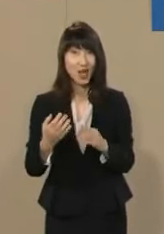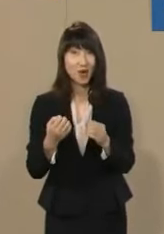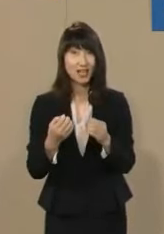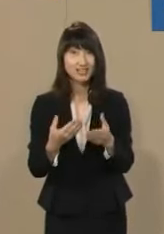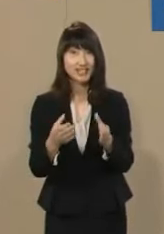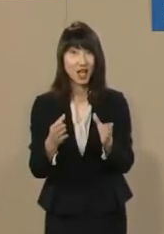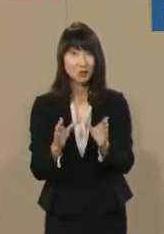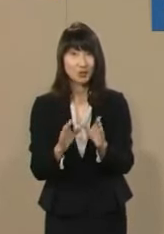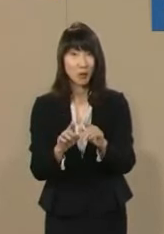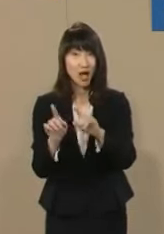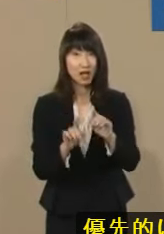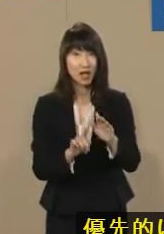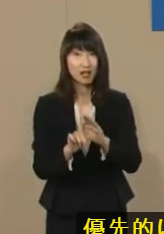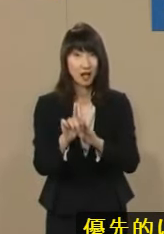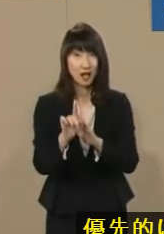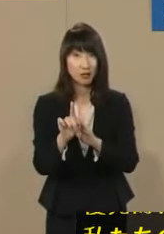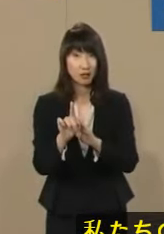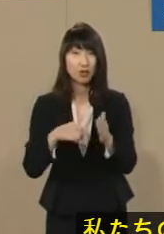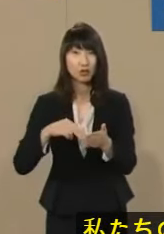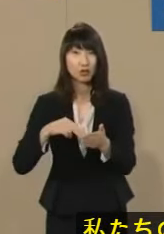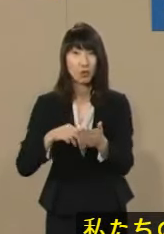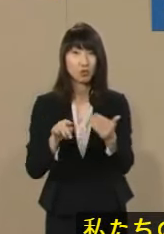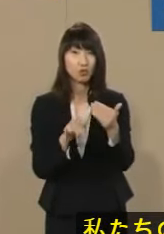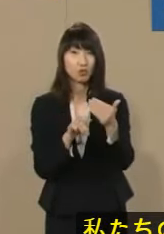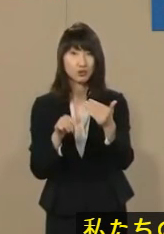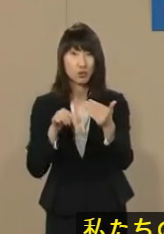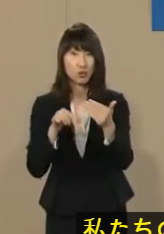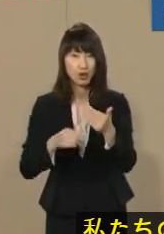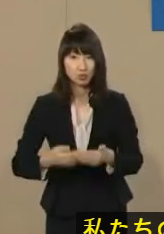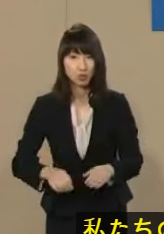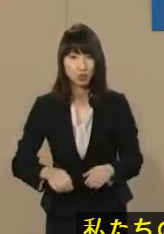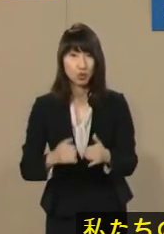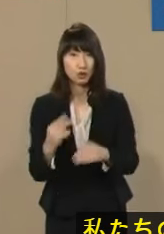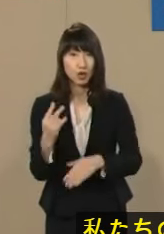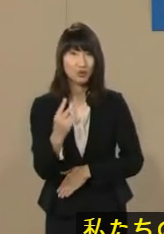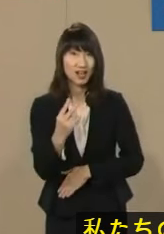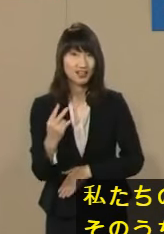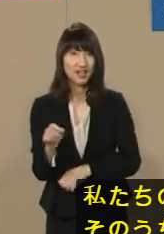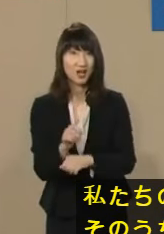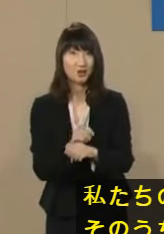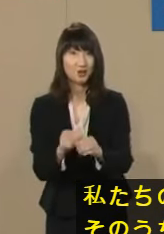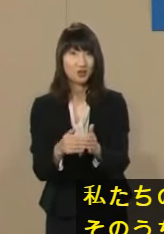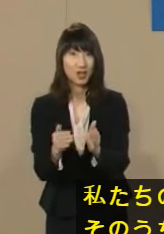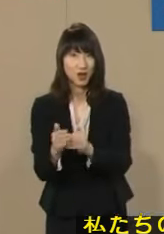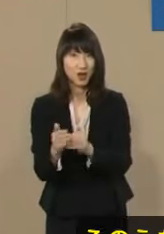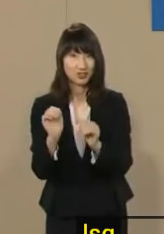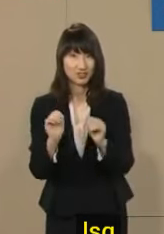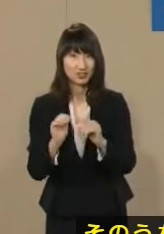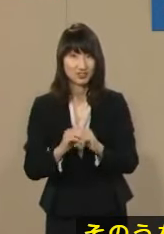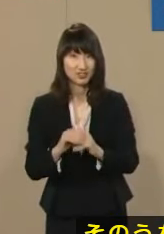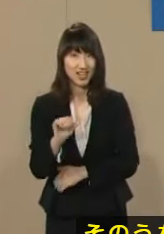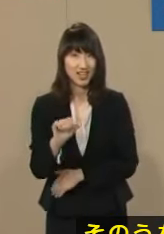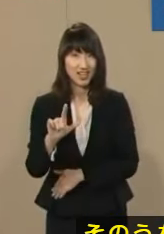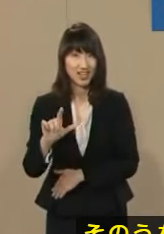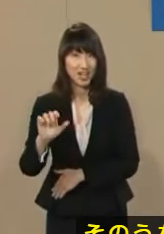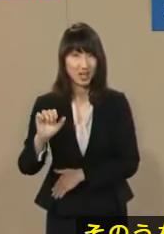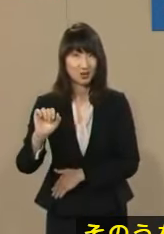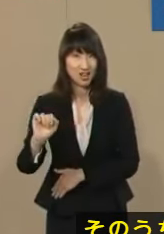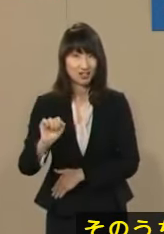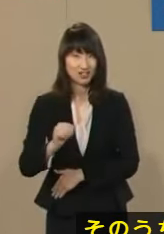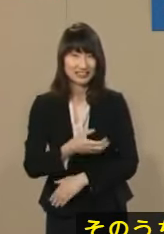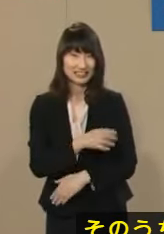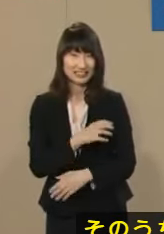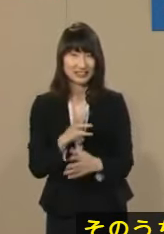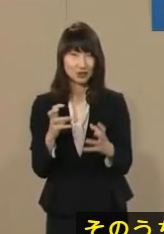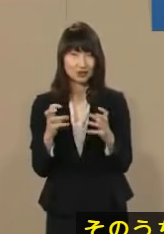では比例代表で9人立候補、そのうち重度障害者と言われる2人が特定枠です。 ALS 筋萎縮性